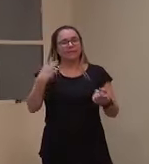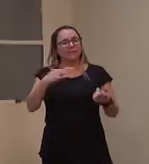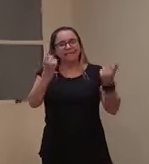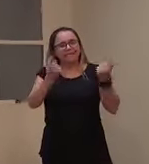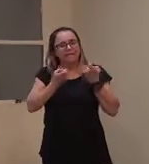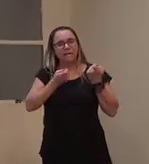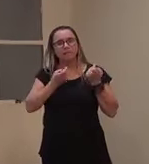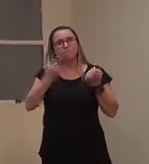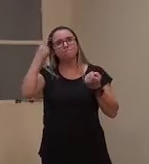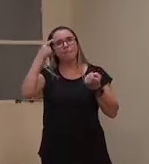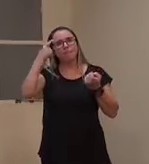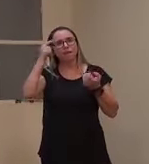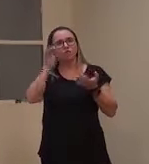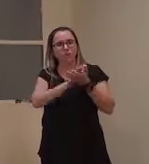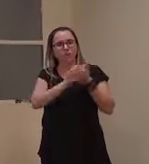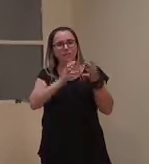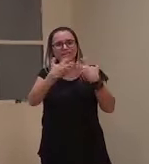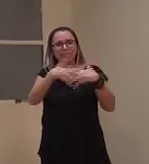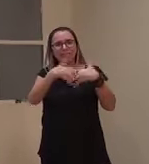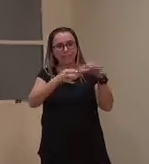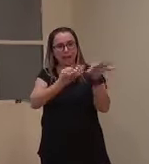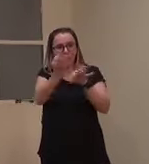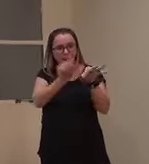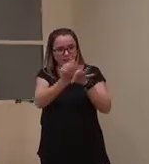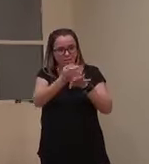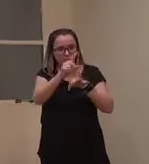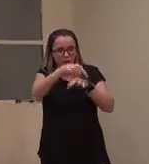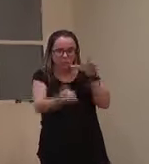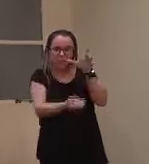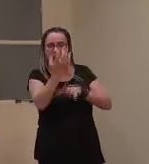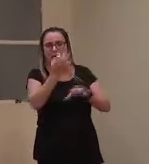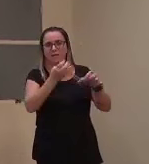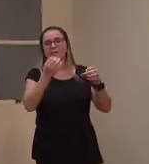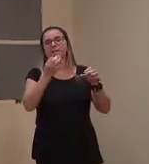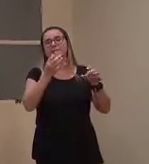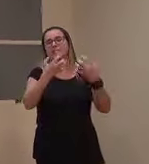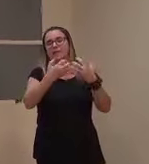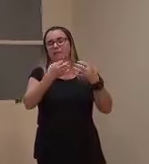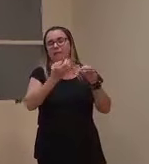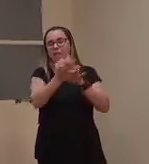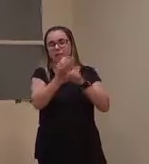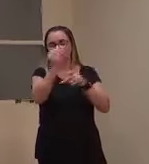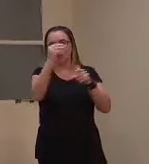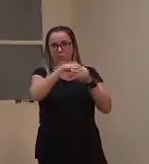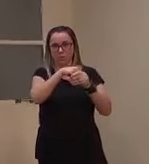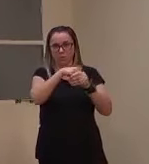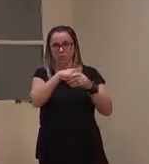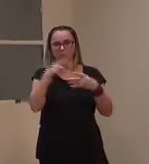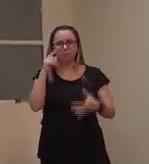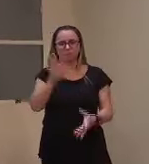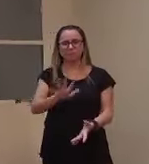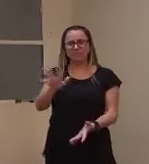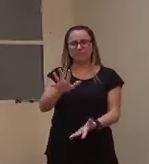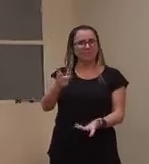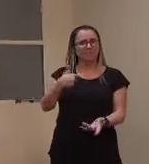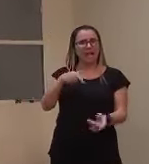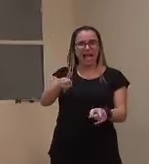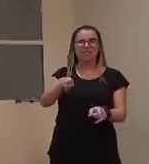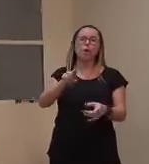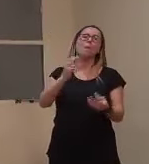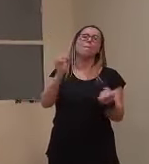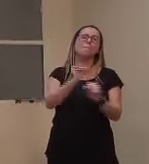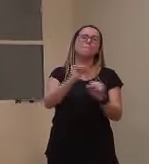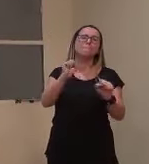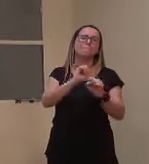repensar el sistema educativo para generar educación inclusiva esto de los prejuicios pero qué son las malas prácticas que tenemos como sociedad